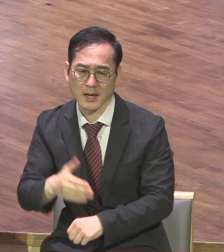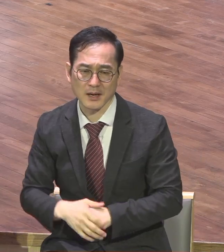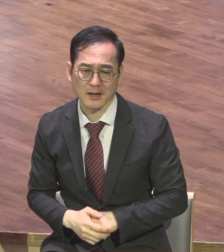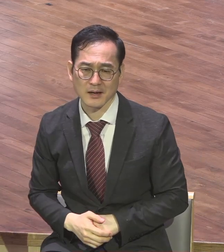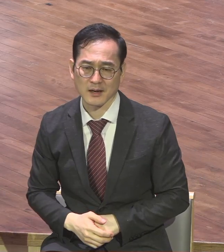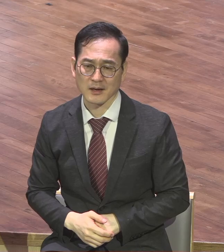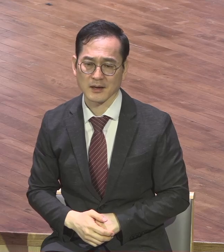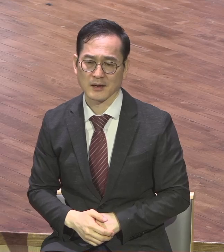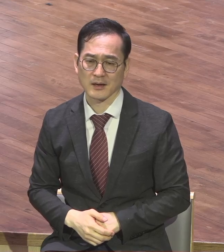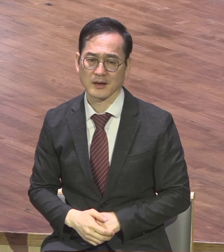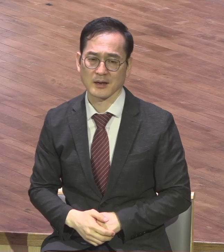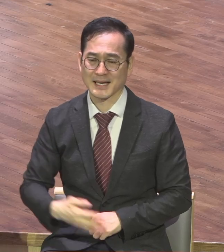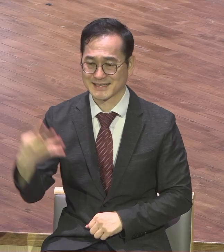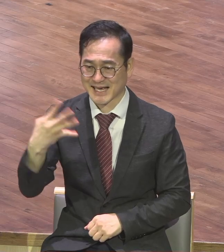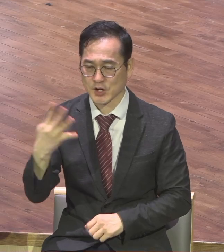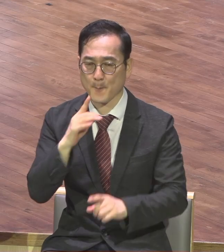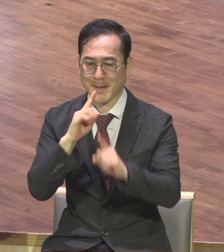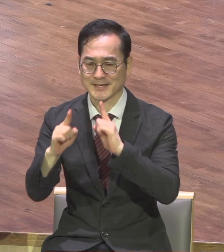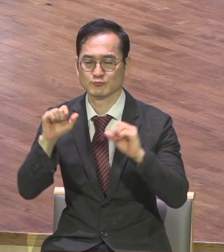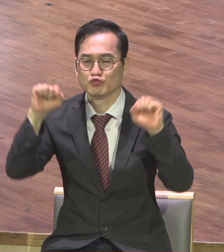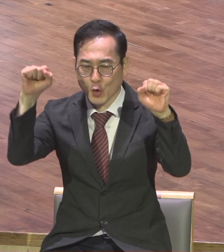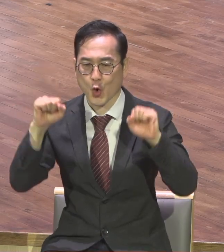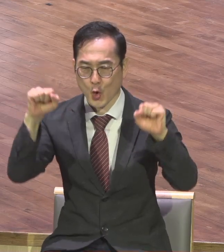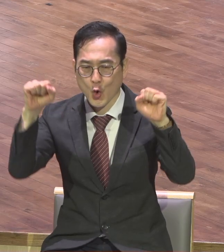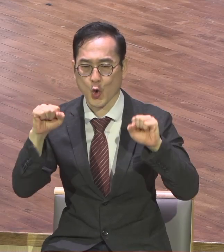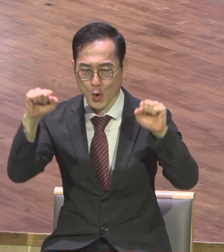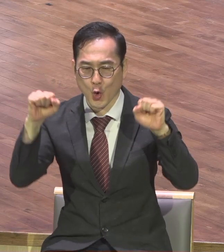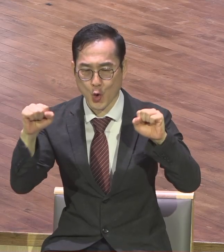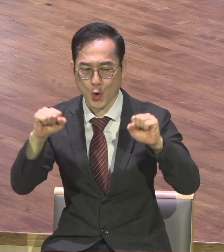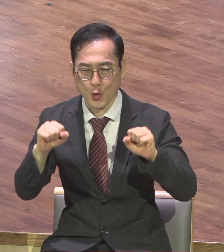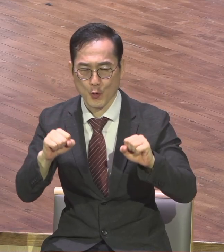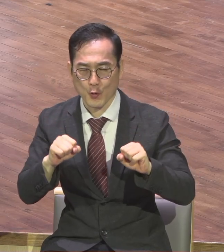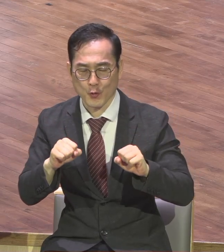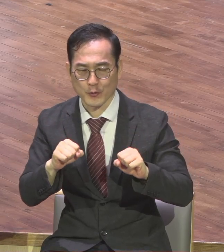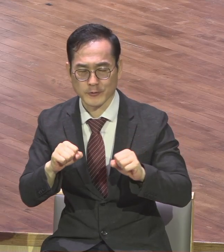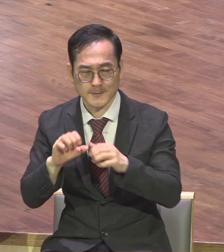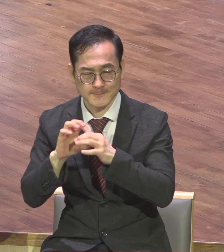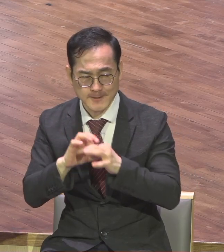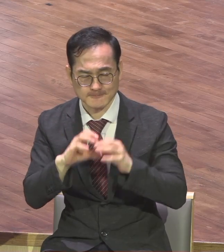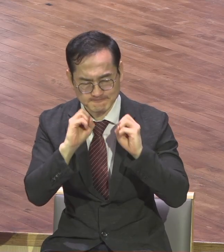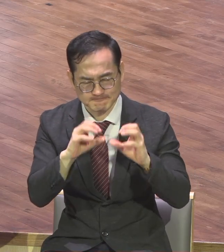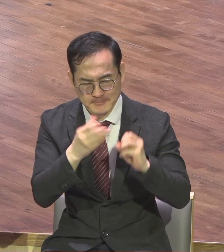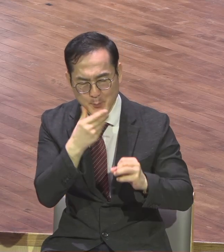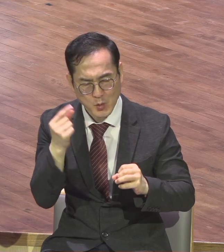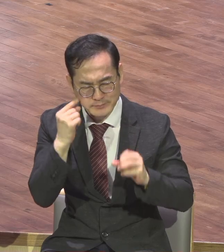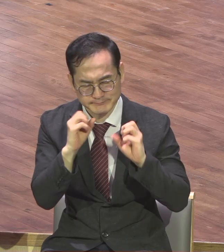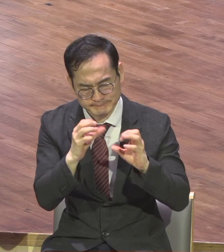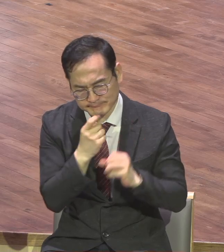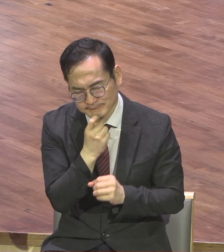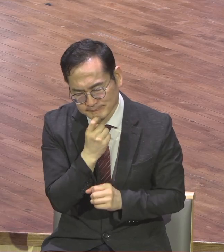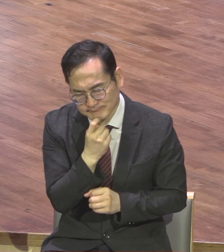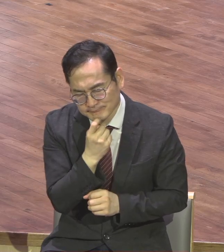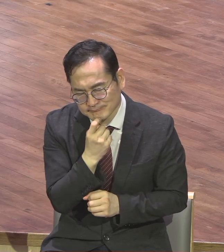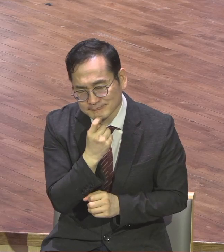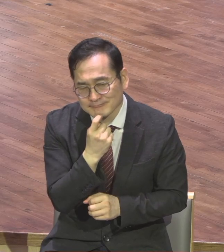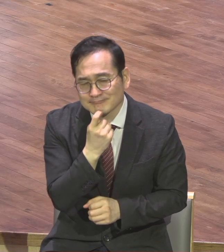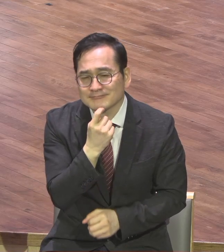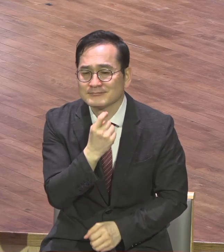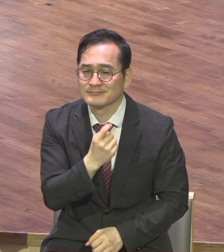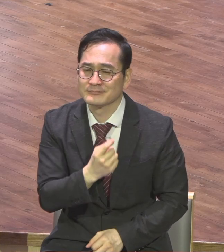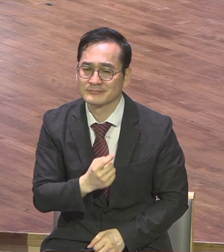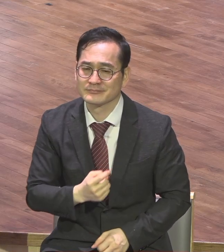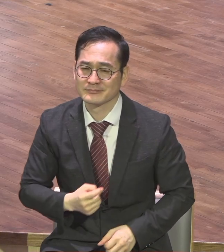사천 말씀 일어나면 끝납니다. 아멘. 일어나야 돼요. 계속해서 이 강석을 축복합니다. 하나님 우리 교회 이